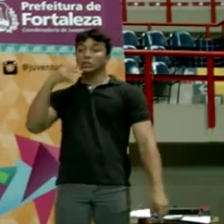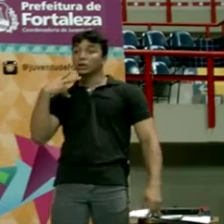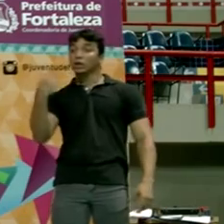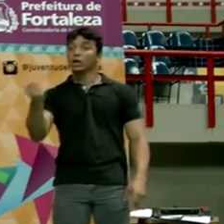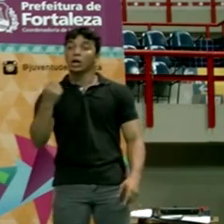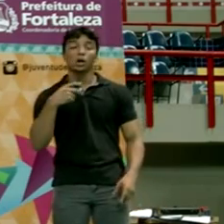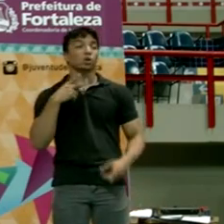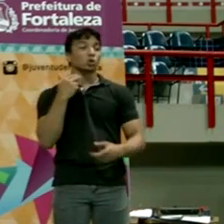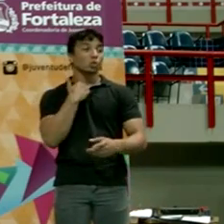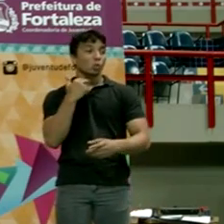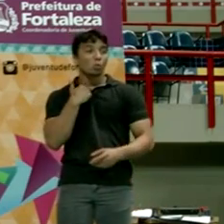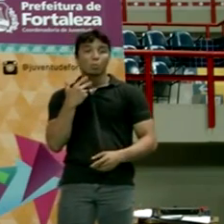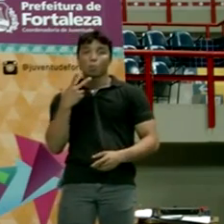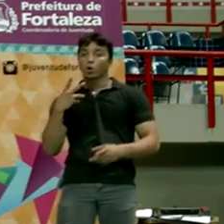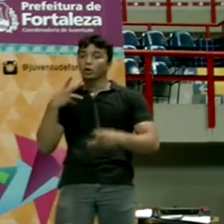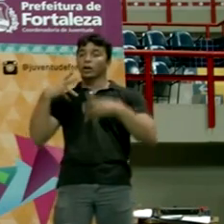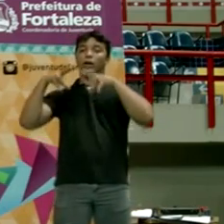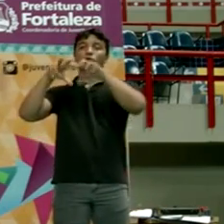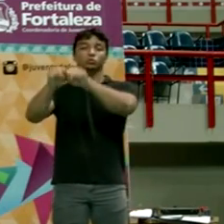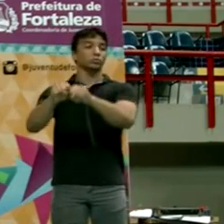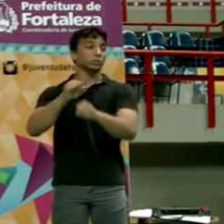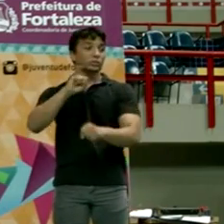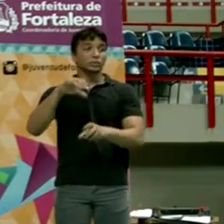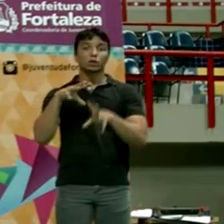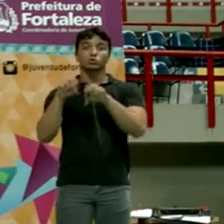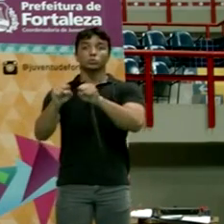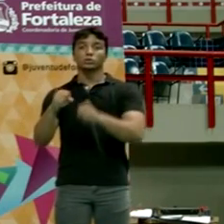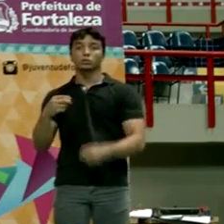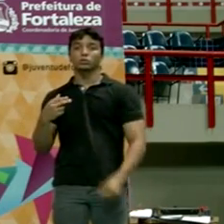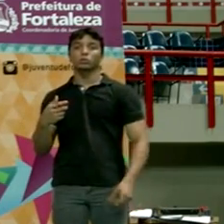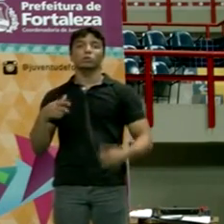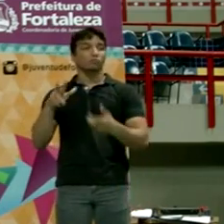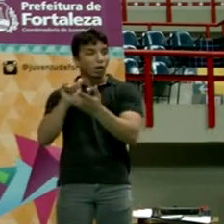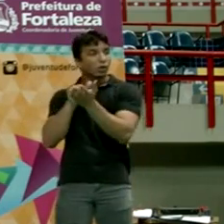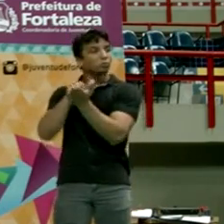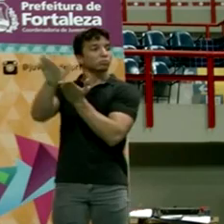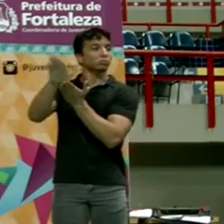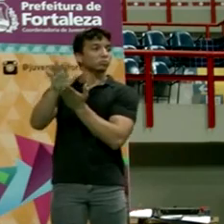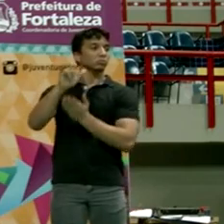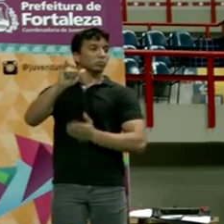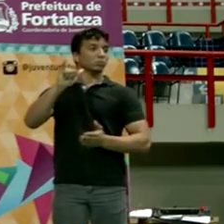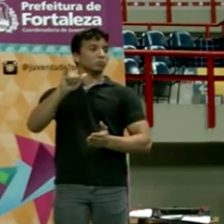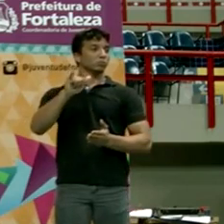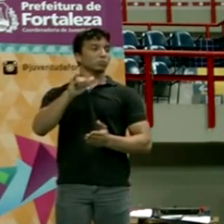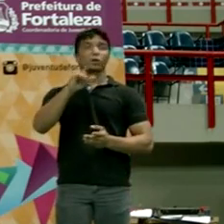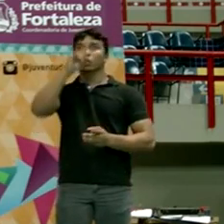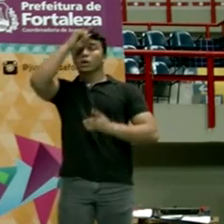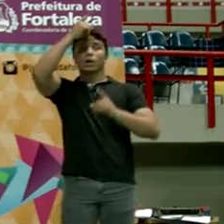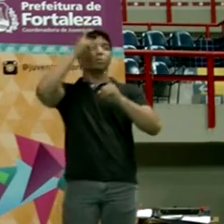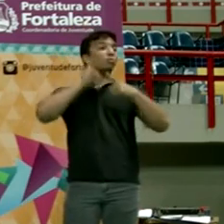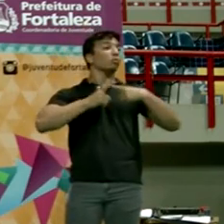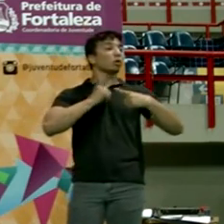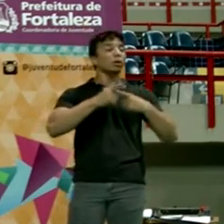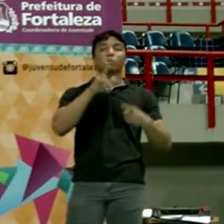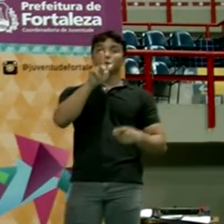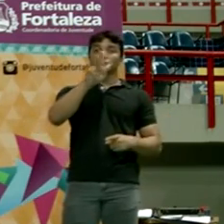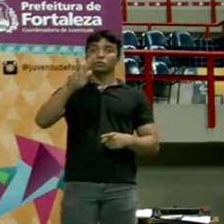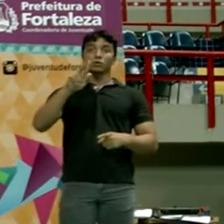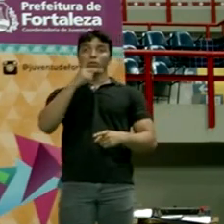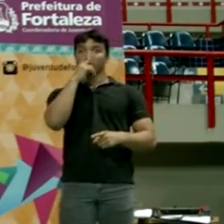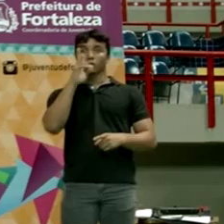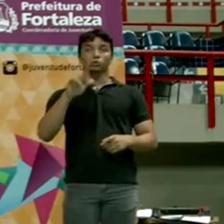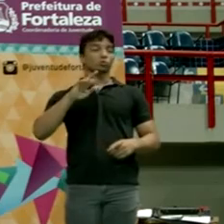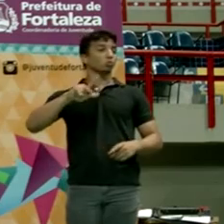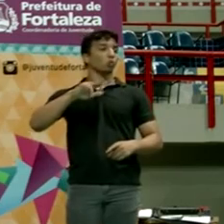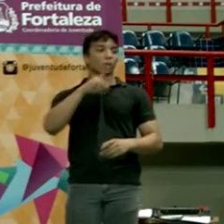Se ganhar, não deve assumir. E se assumir, nós vamos derrubar. Essa era a ideia. Por quê? Porque Getúlio não